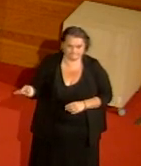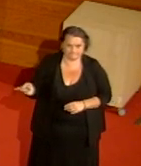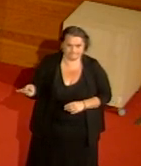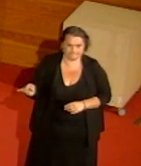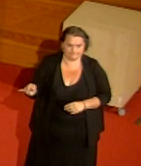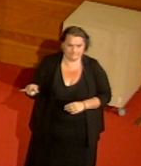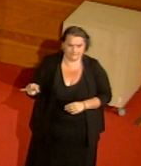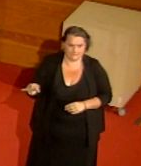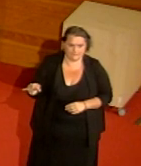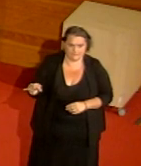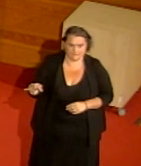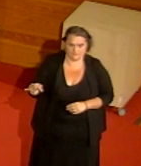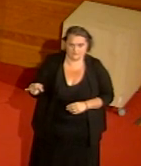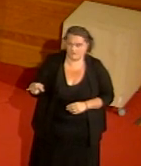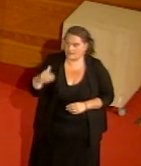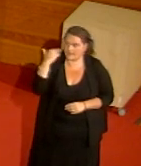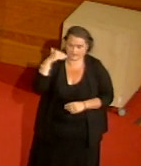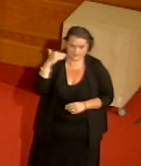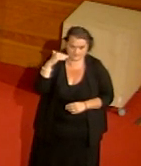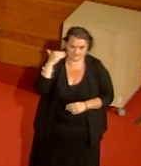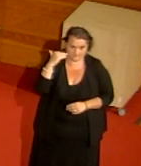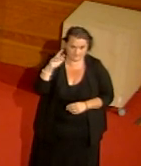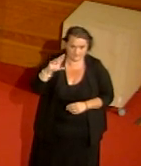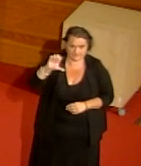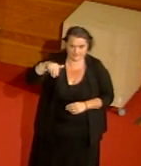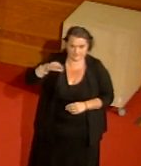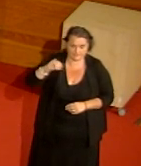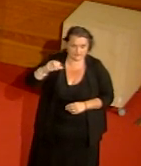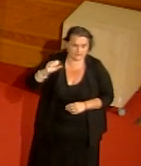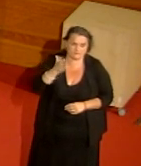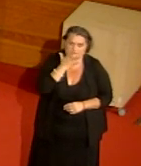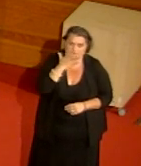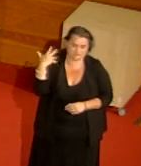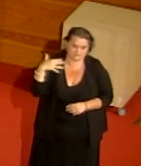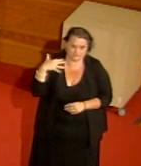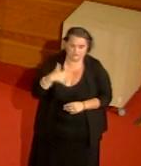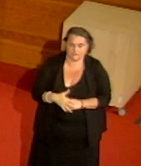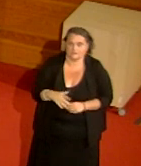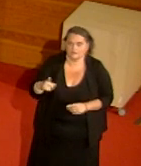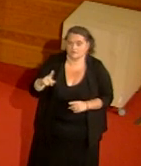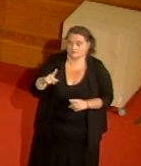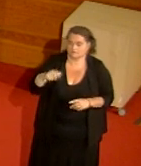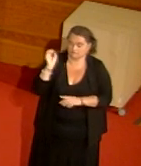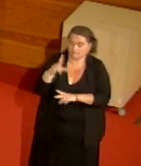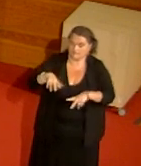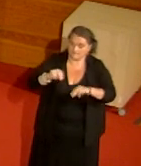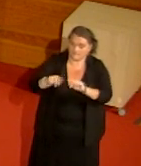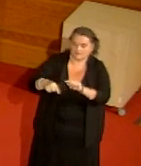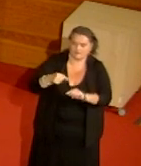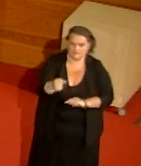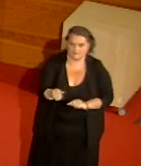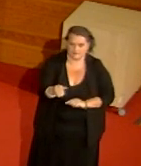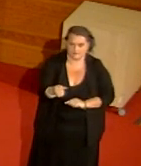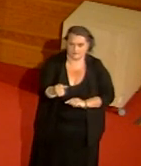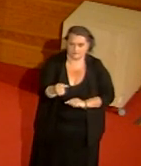remedios tafra recordarles que al finalizar la conferencia Se abrirá un turno de preguntas como viene siendo habitual por favor vamos a